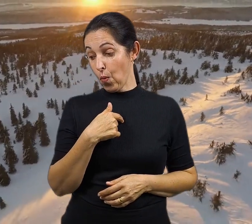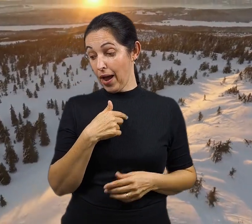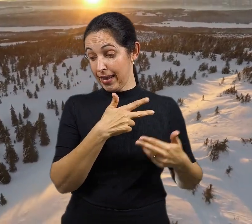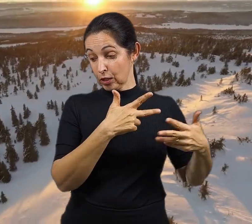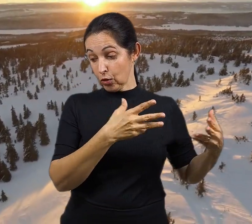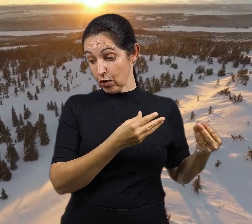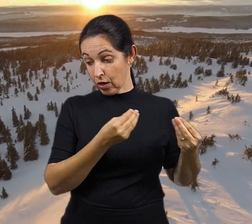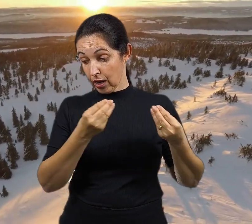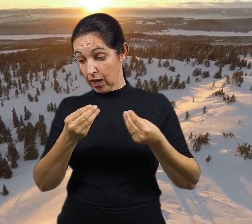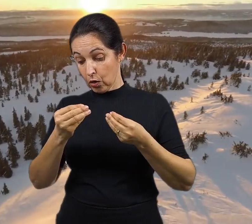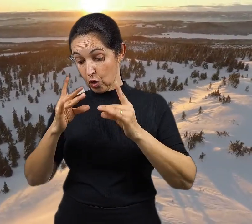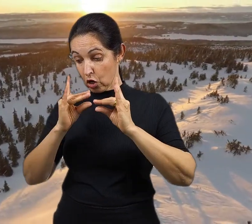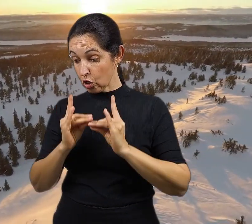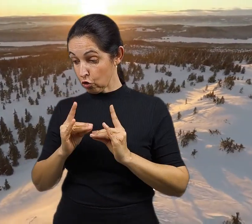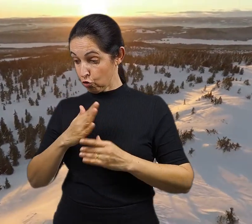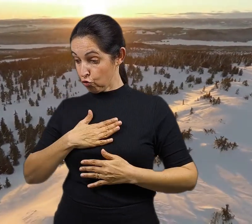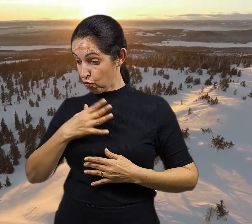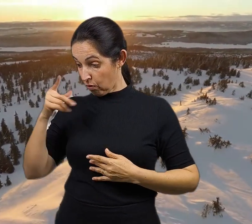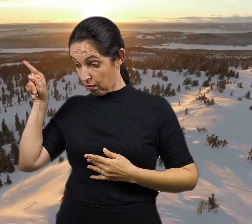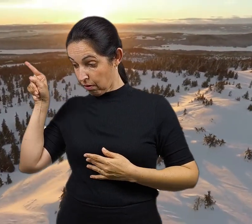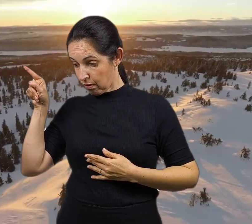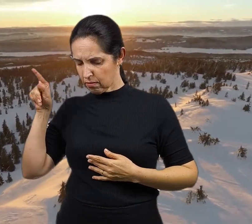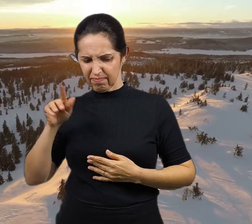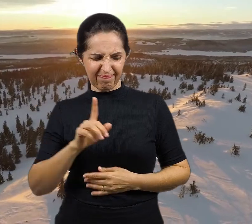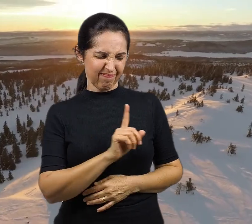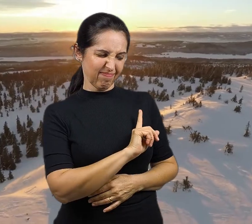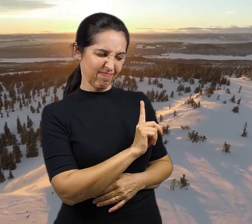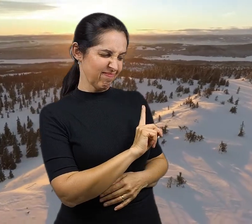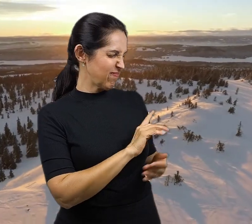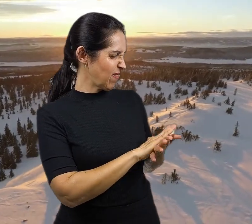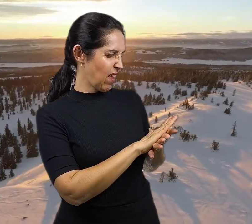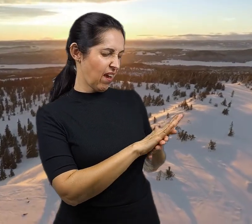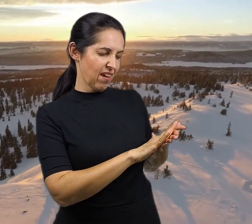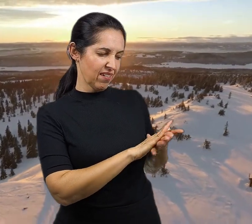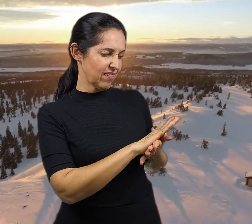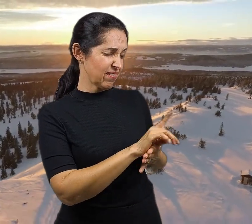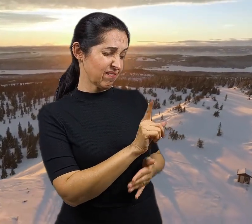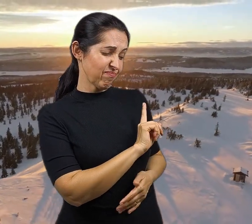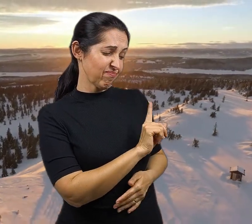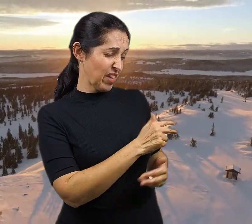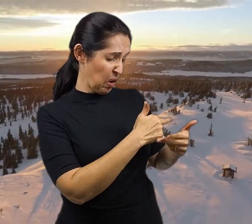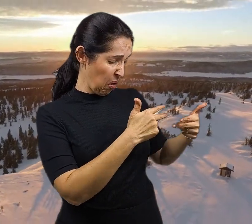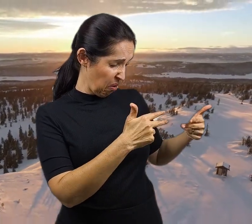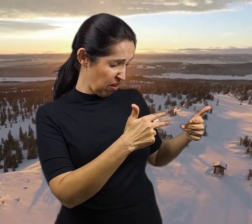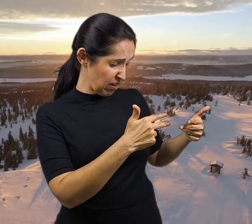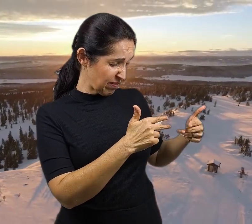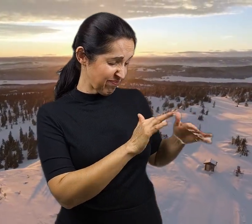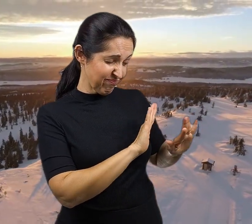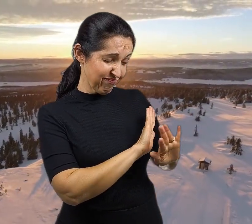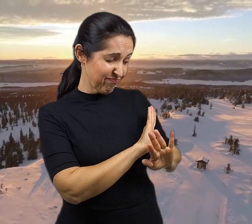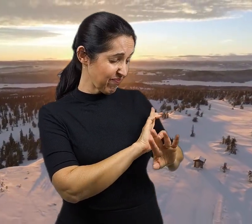Você vai levar alguma coisa? O que você vai levar? Você vai levar o que você investiu para